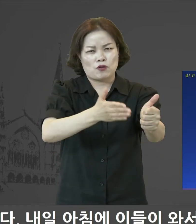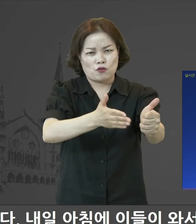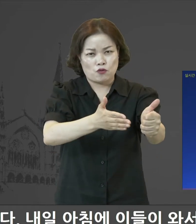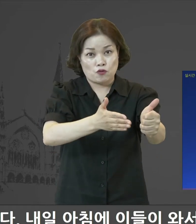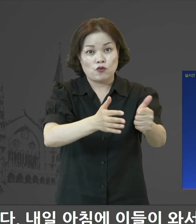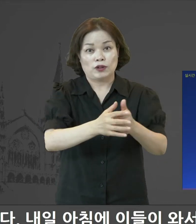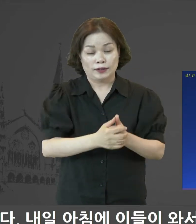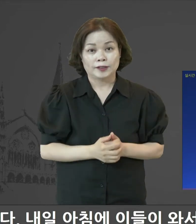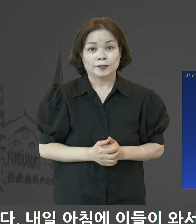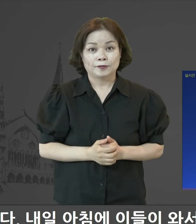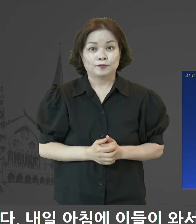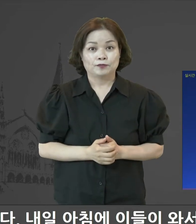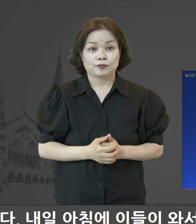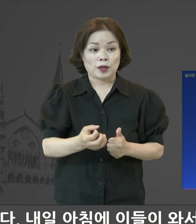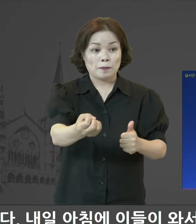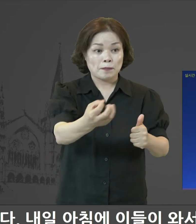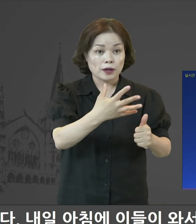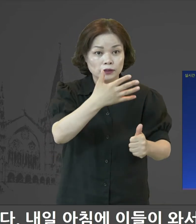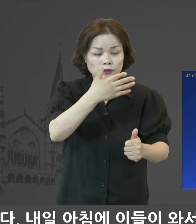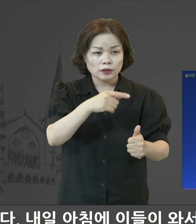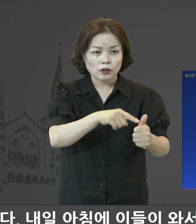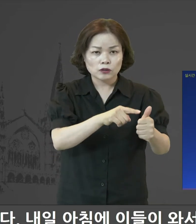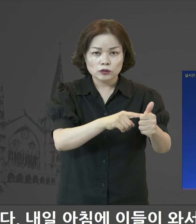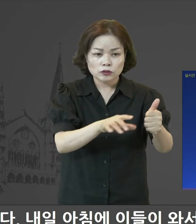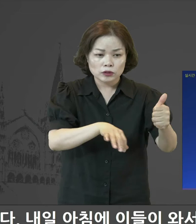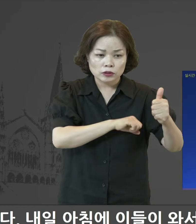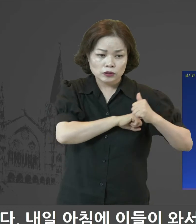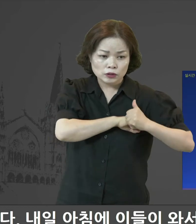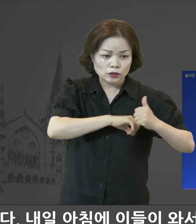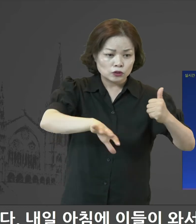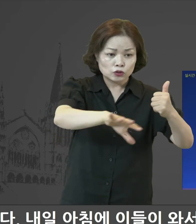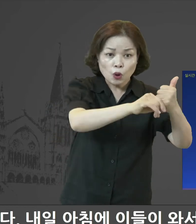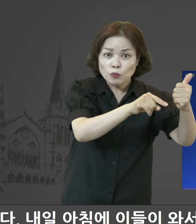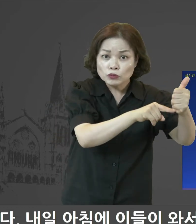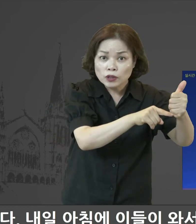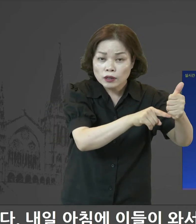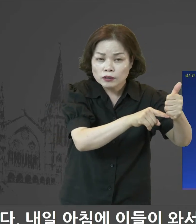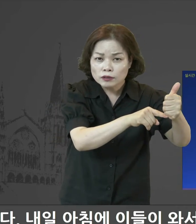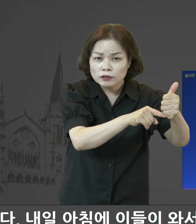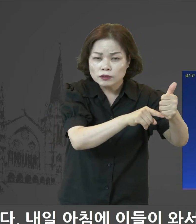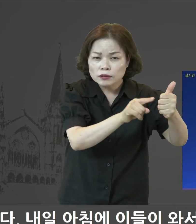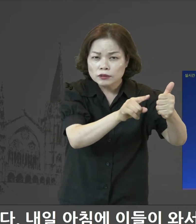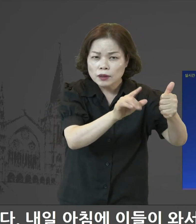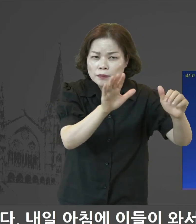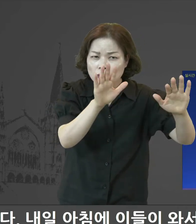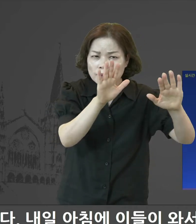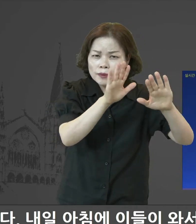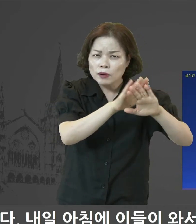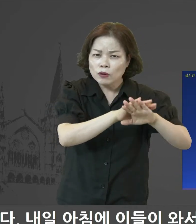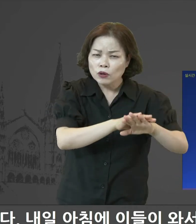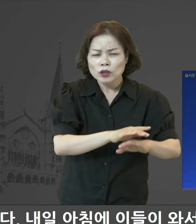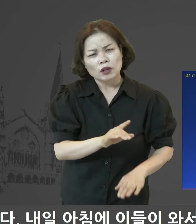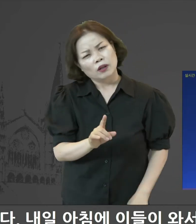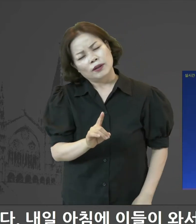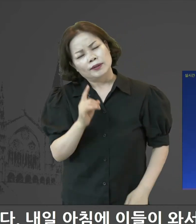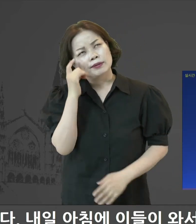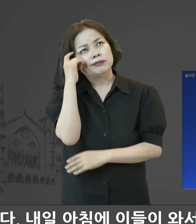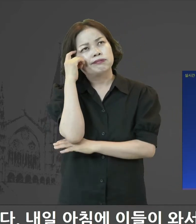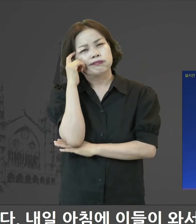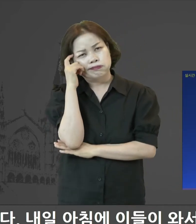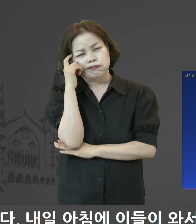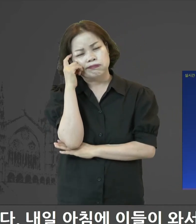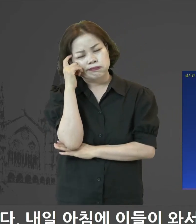거예요. 그러니까 이 천부장이 이날 밤으로 도대체 어떻게